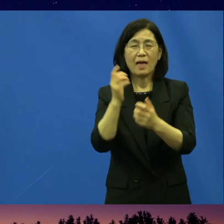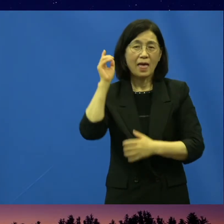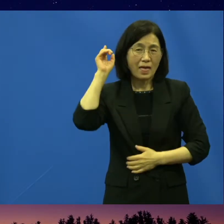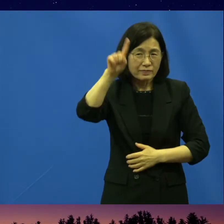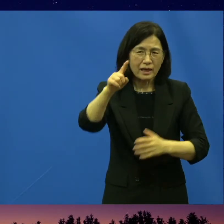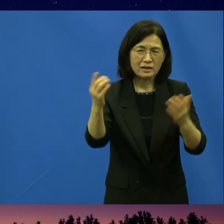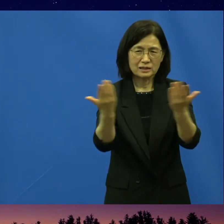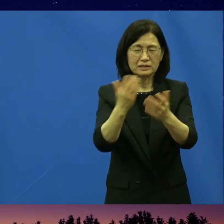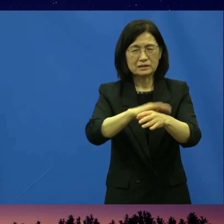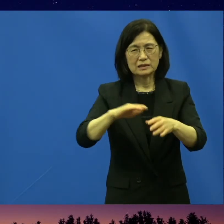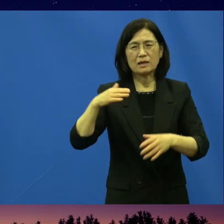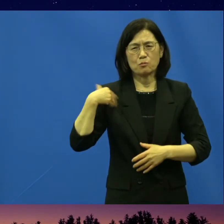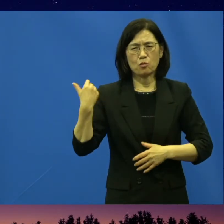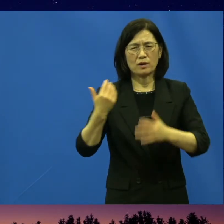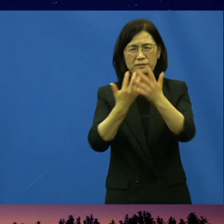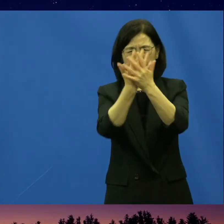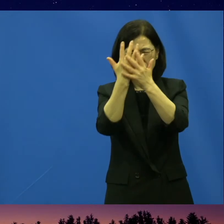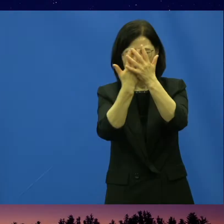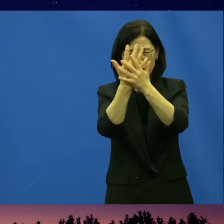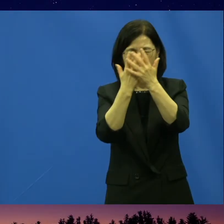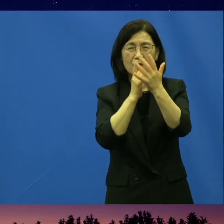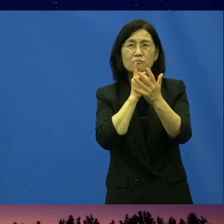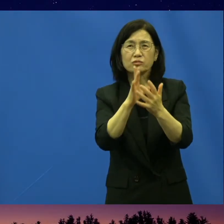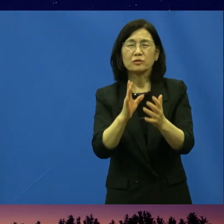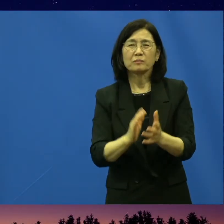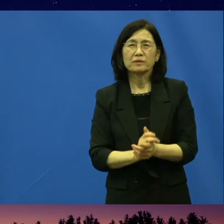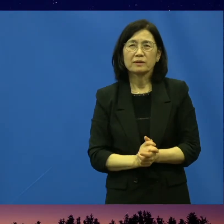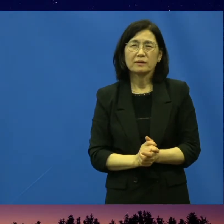내일을 두고 염려하고 두려워하는 사람들이 많았어요.